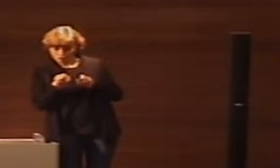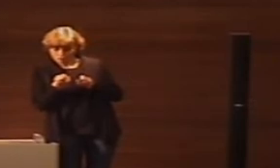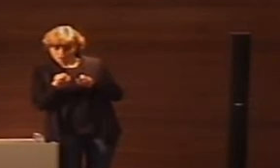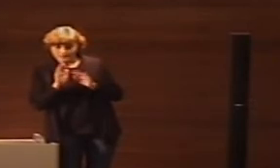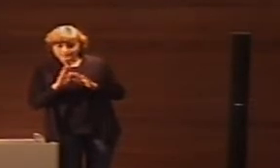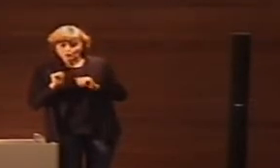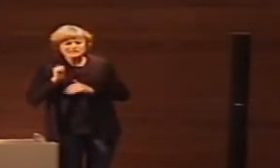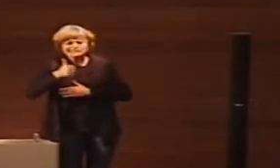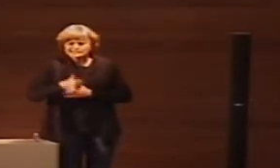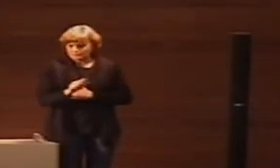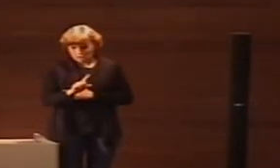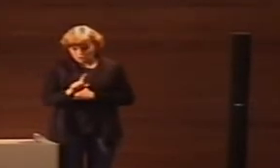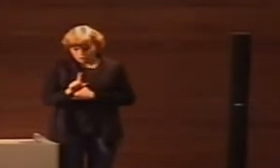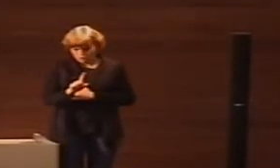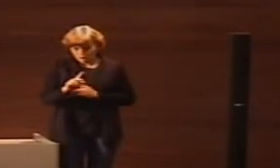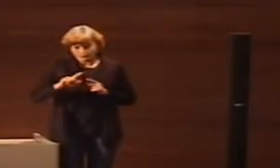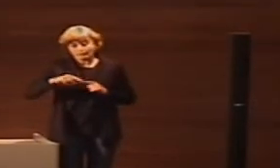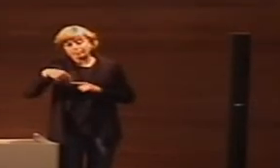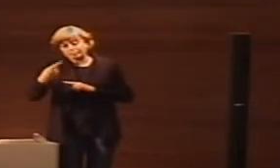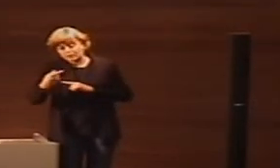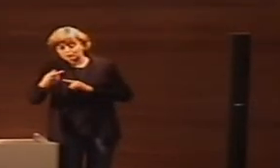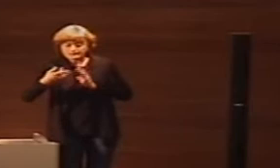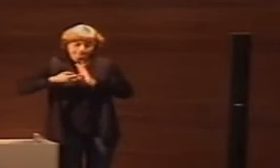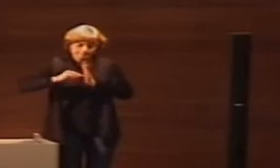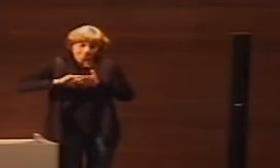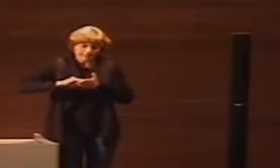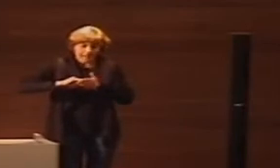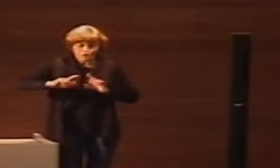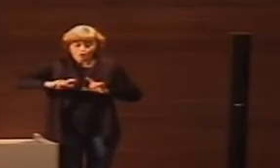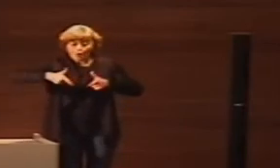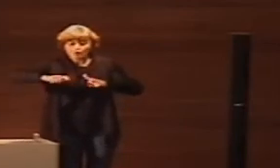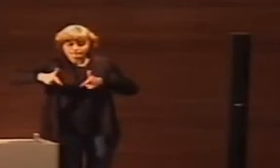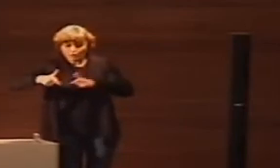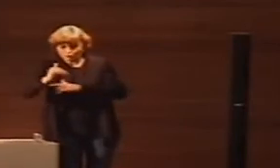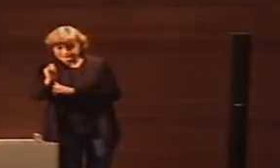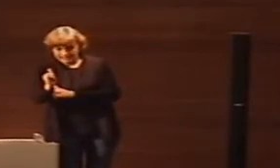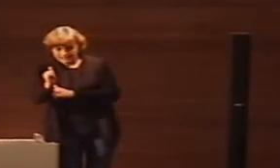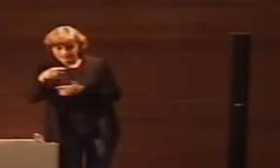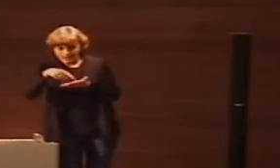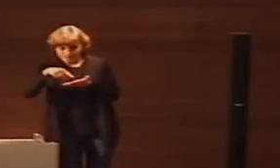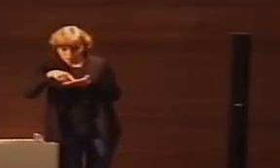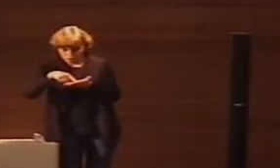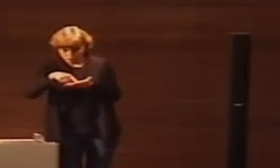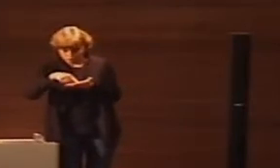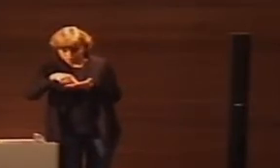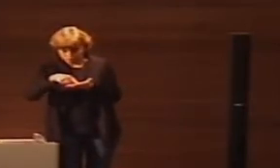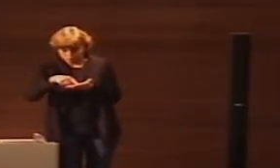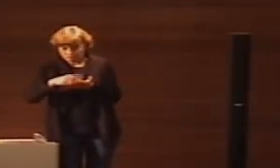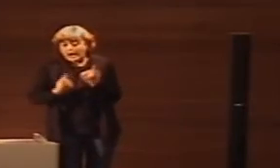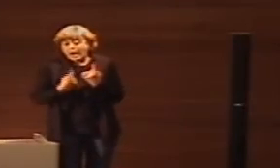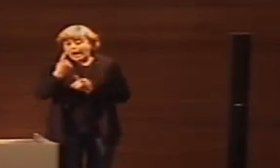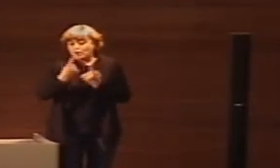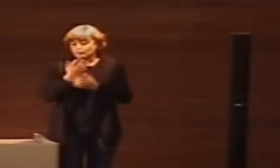Pero no siempre, ya veréis luego otros sistemas basados en contenedores que también aplican el concepto de pago por generación. Hay algunos casos, por ejemplo,